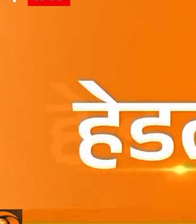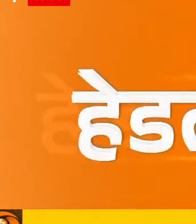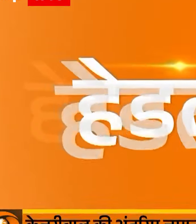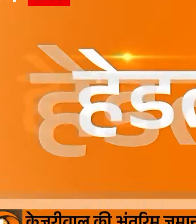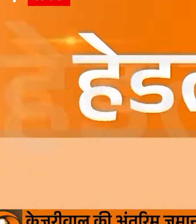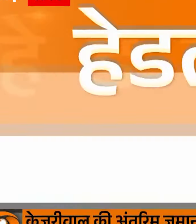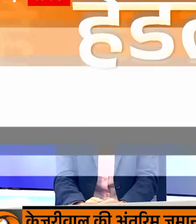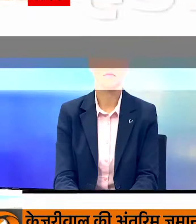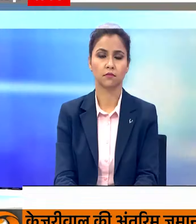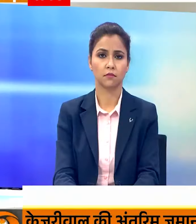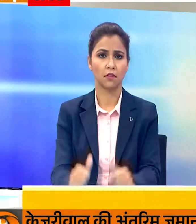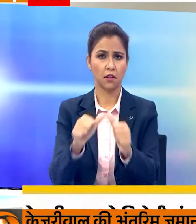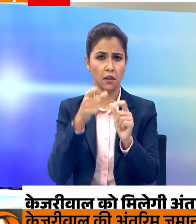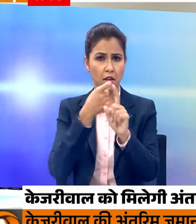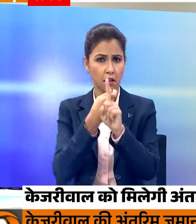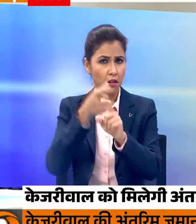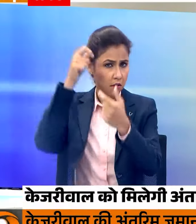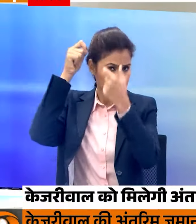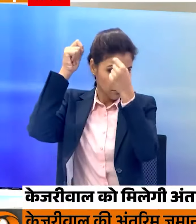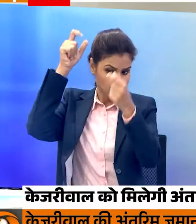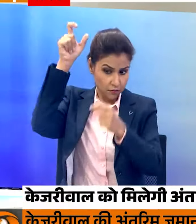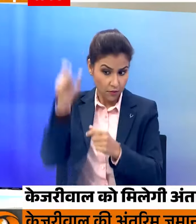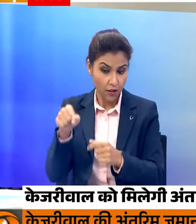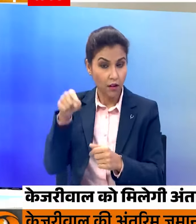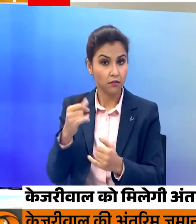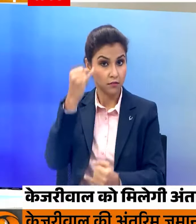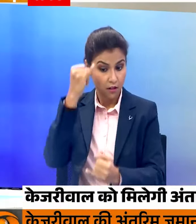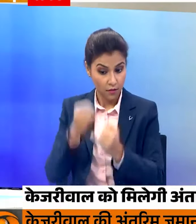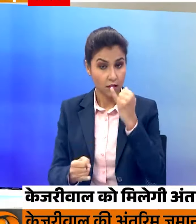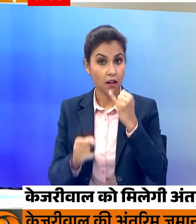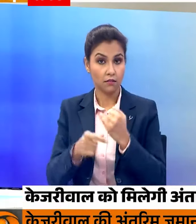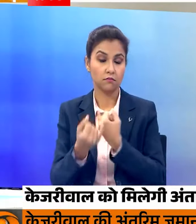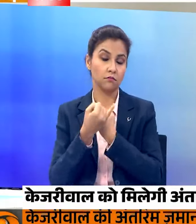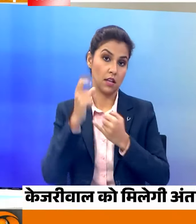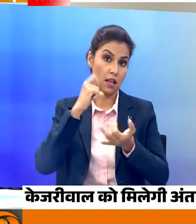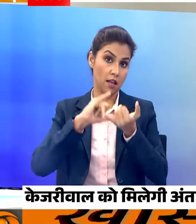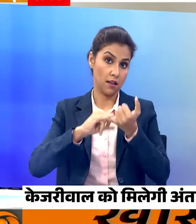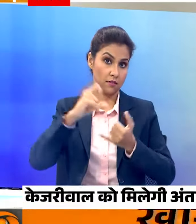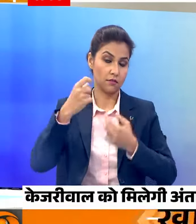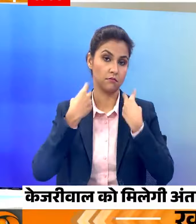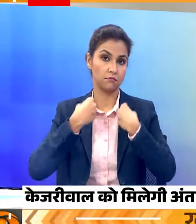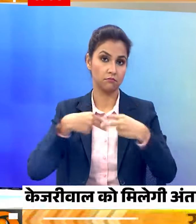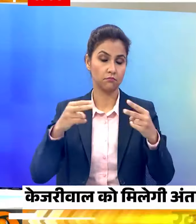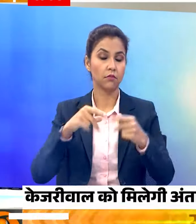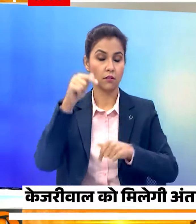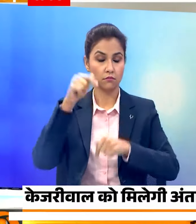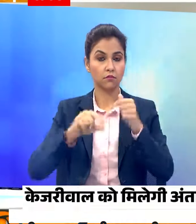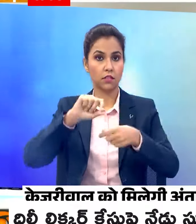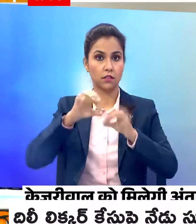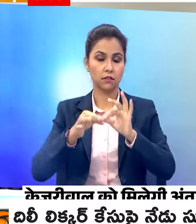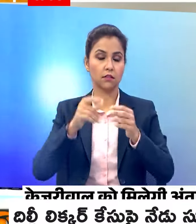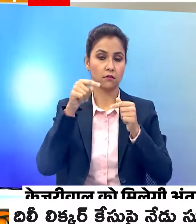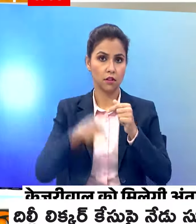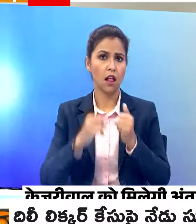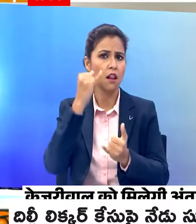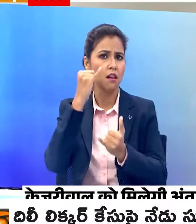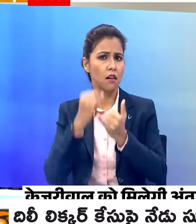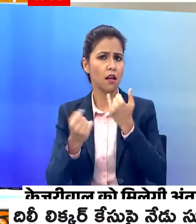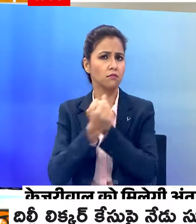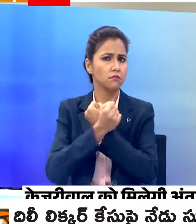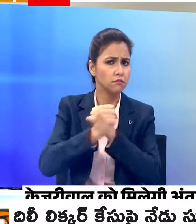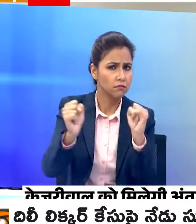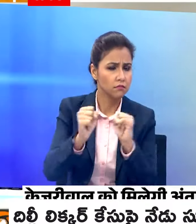आज अरविंद केजरीवाल की अंतरिम जमानत पर सुप्रीम कोर्ट आज सुना सकता है फैसला अंतरिम जमानत पर प्रवर्तन